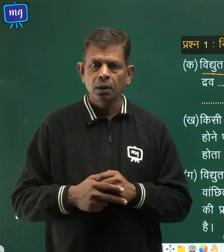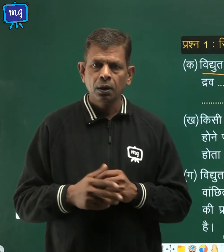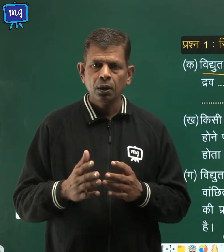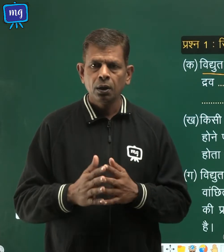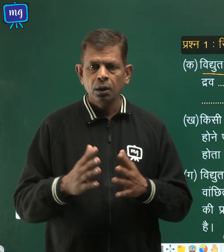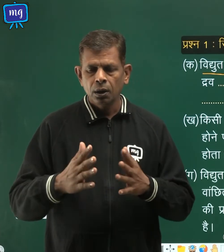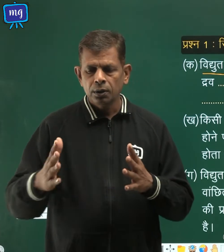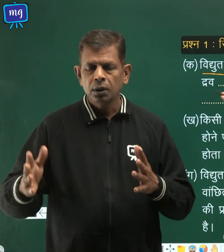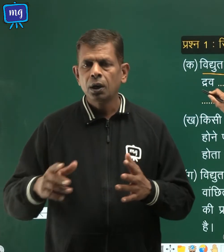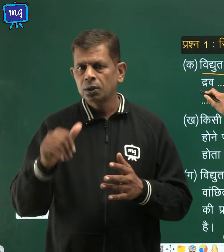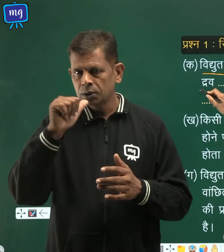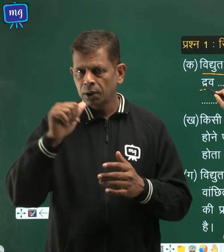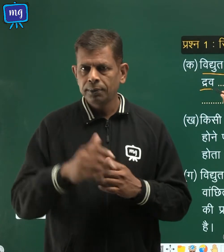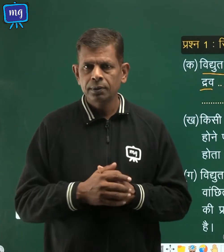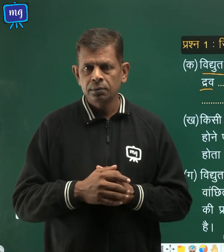अधिकांश द्रव